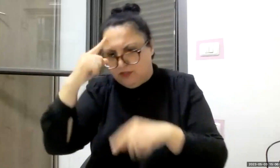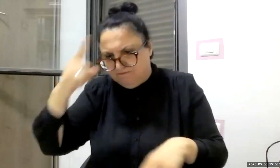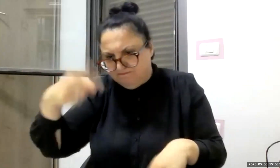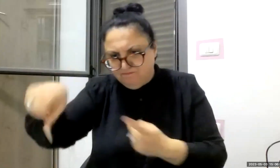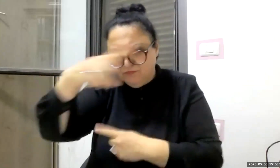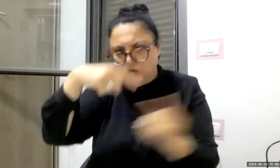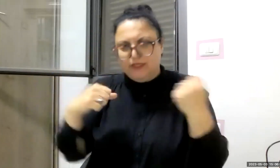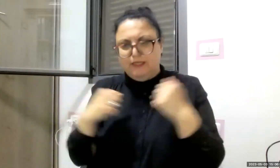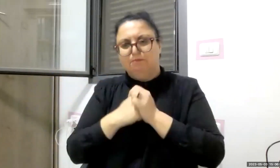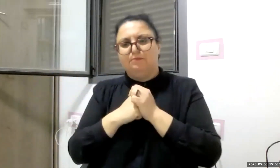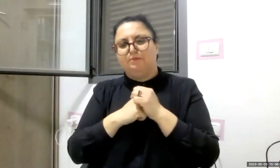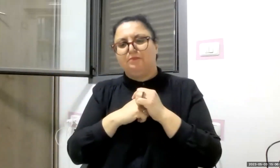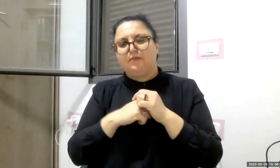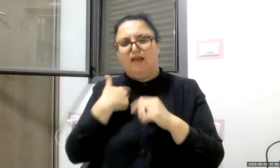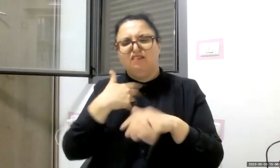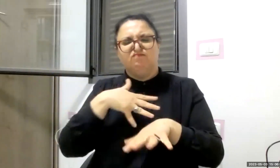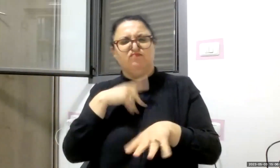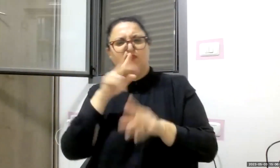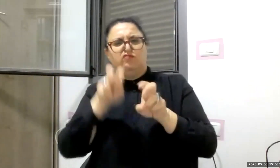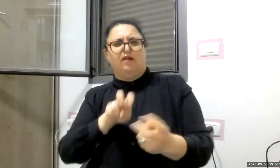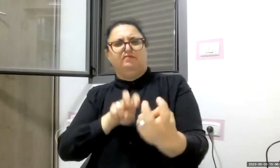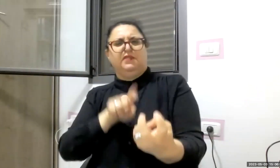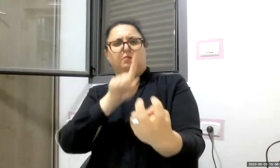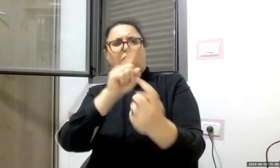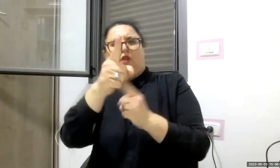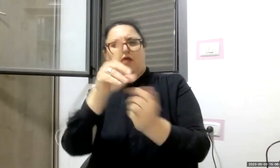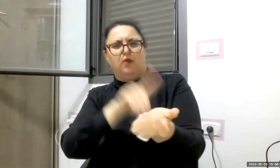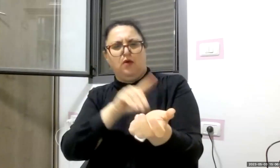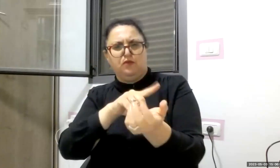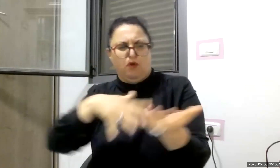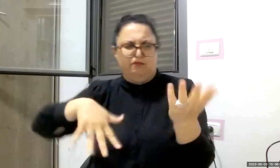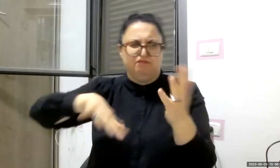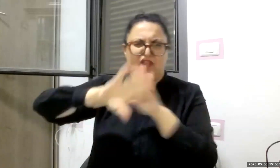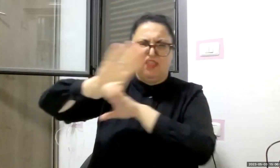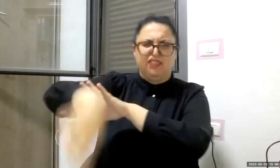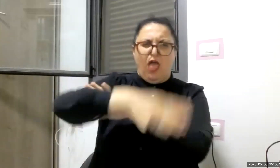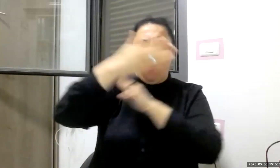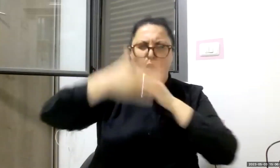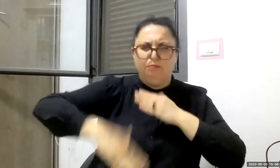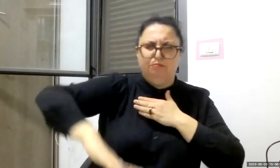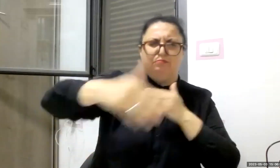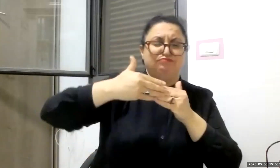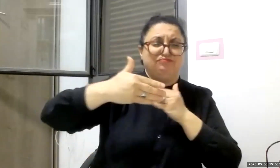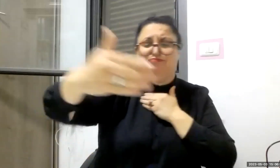אחוקה מהתפיסה הזאת, כפי שאתם יודעים. ישבתי באמת מול הדוקטור